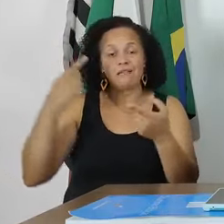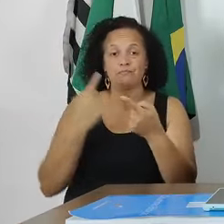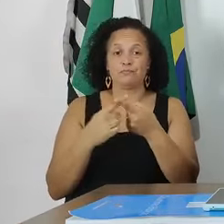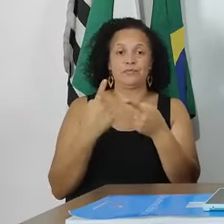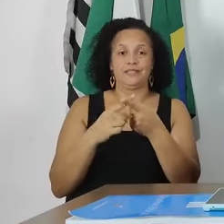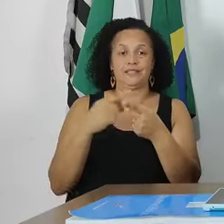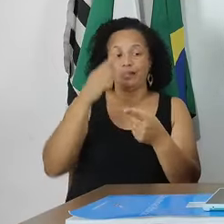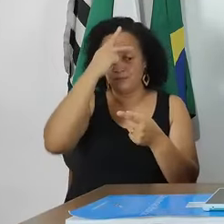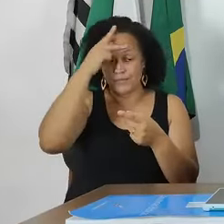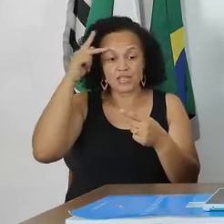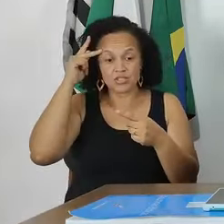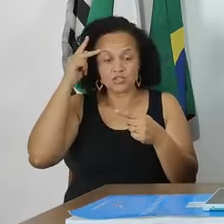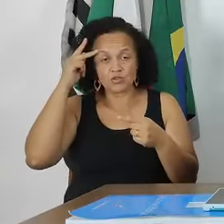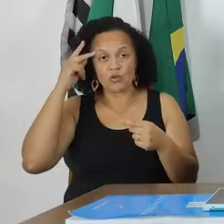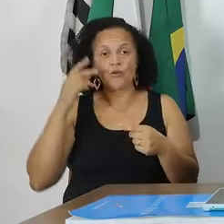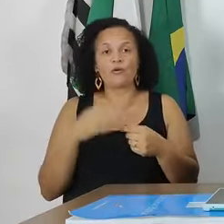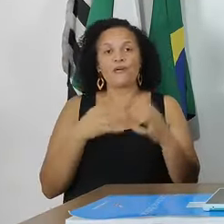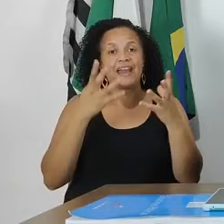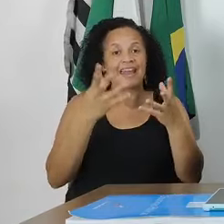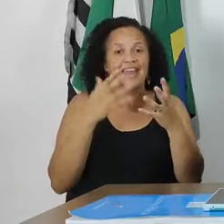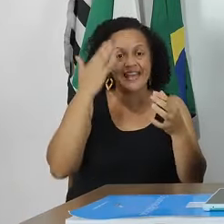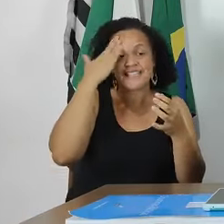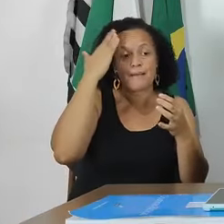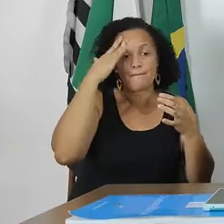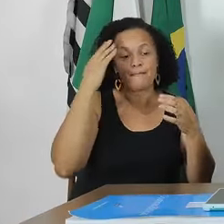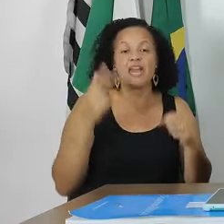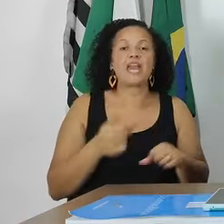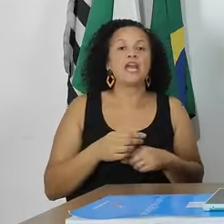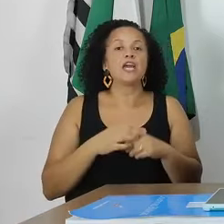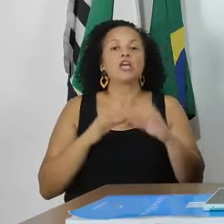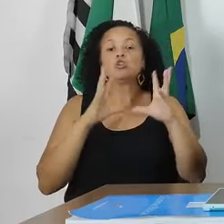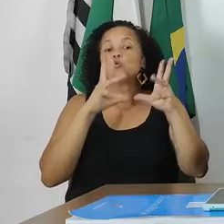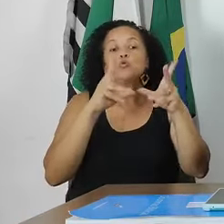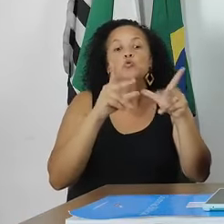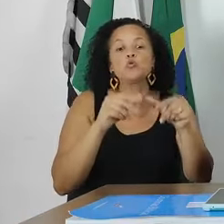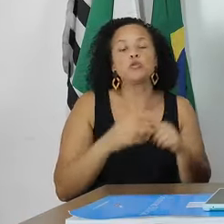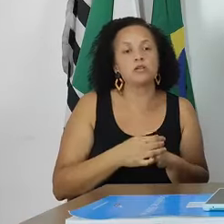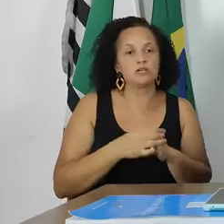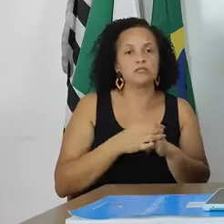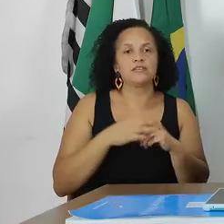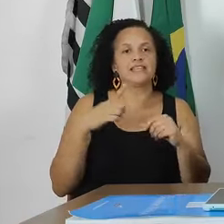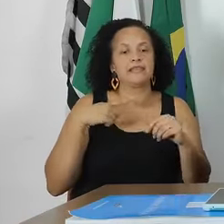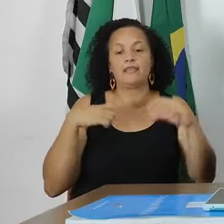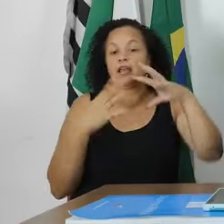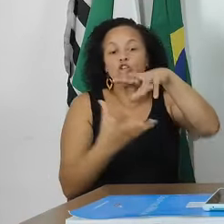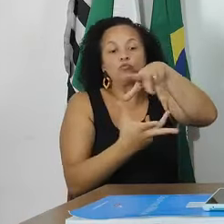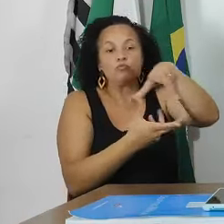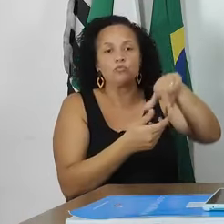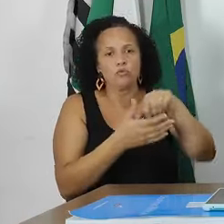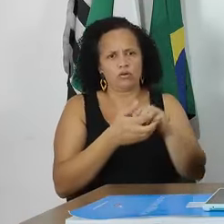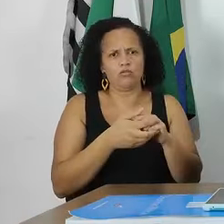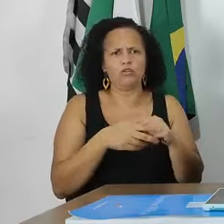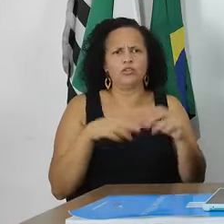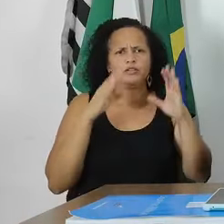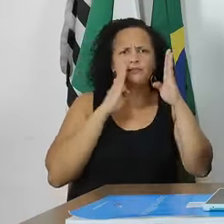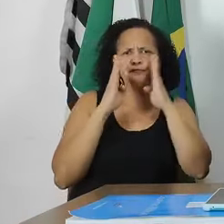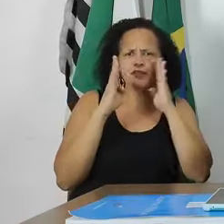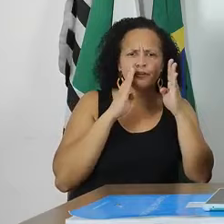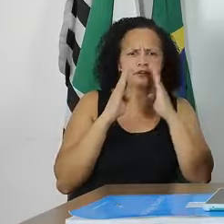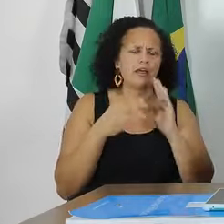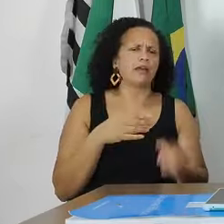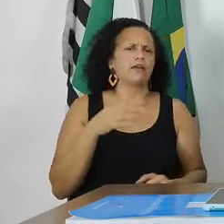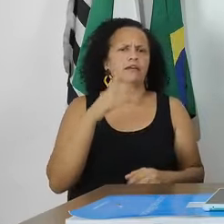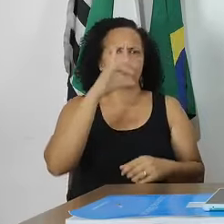o que o mundo está falando. O mundo está falando e está trazendo insegurança para ela,